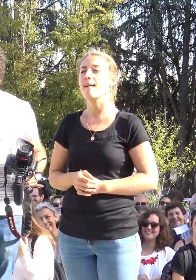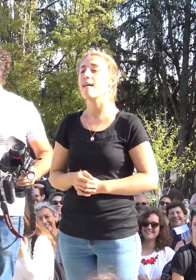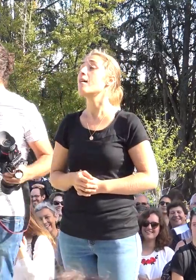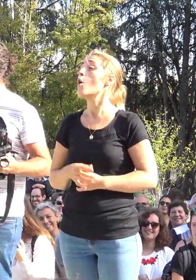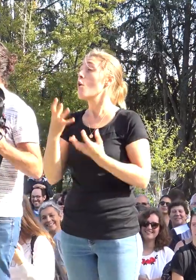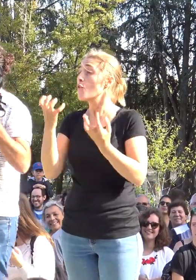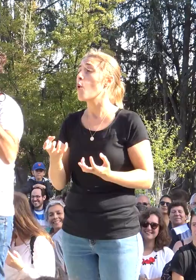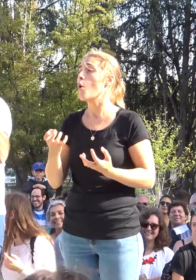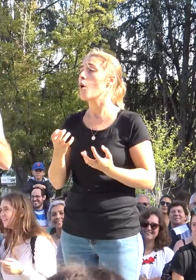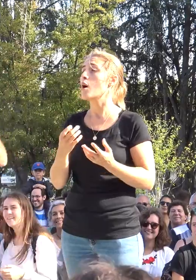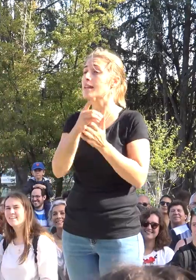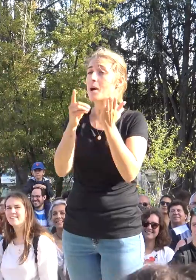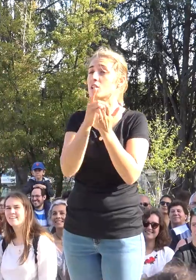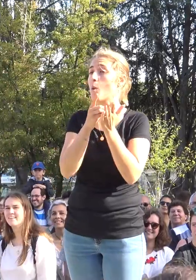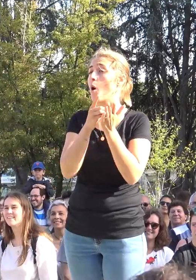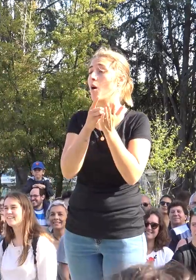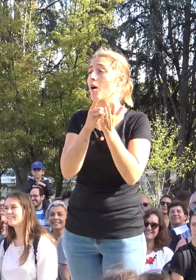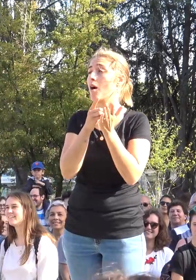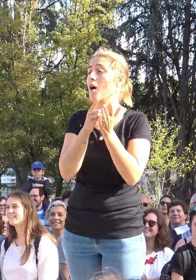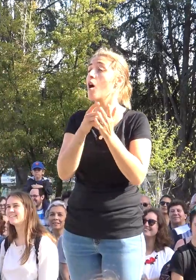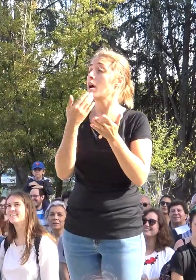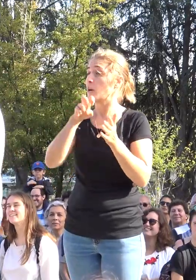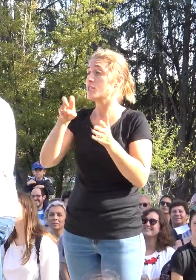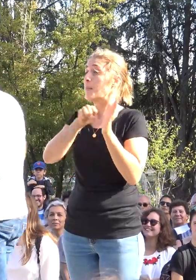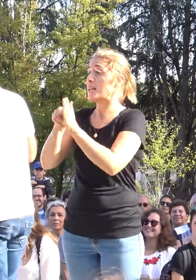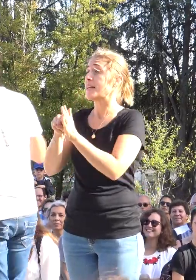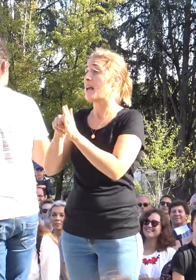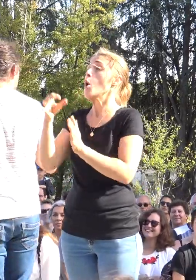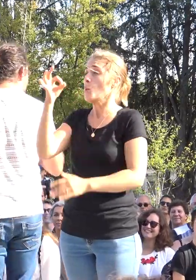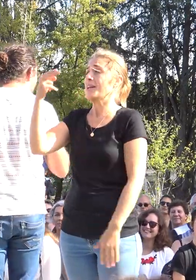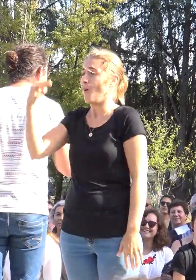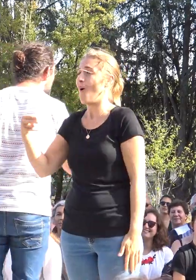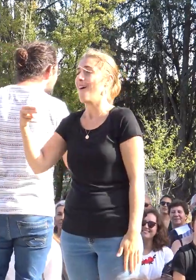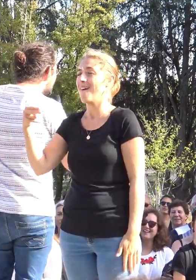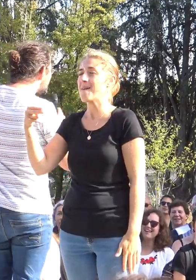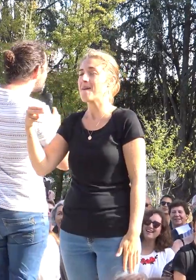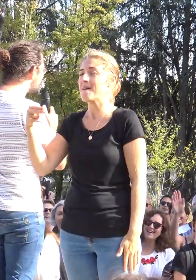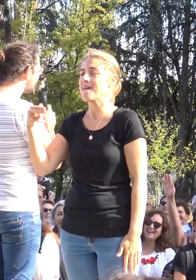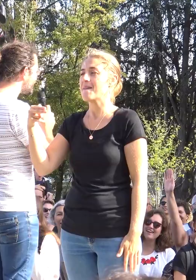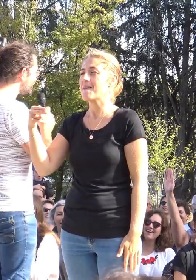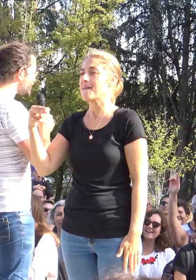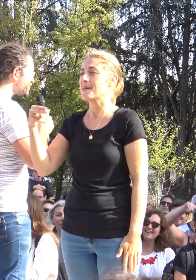Ouais. Est-ce que vous souhaitez que le département fasse de l'écologie sa priorité?